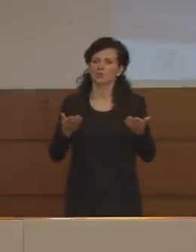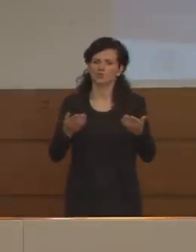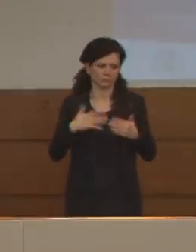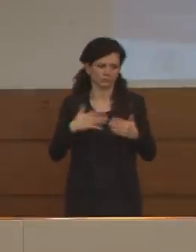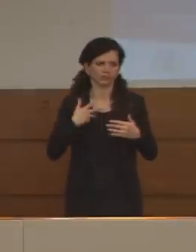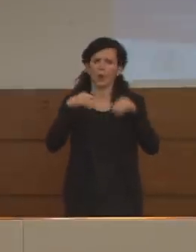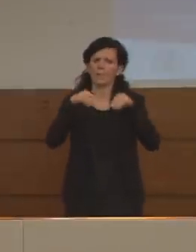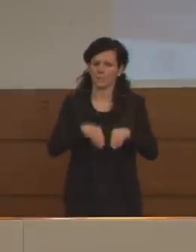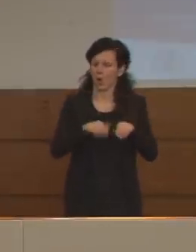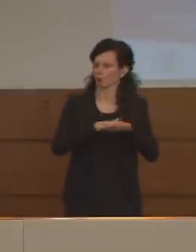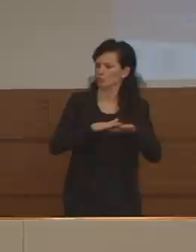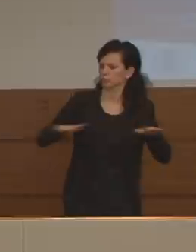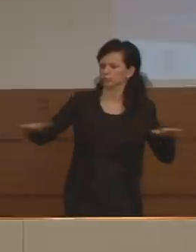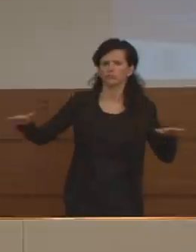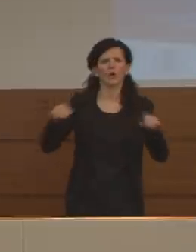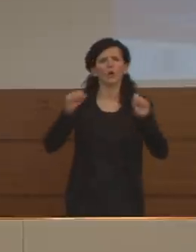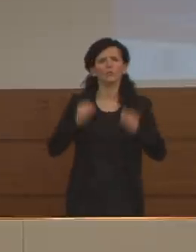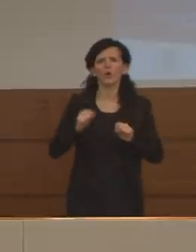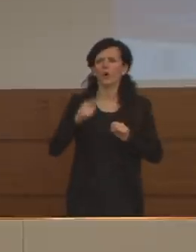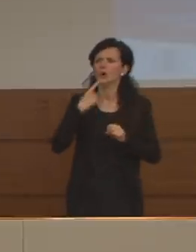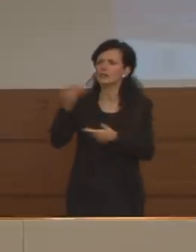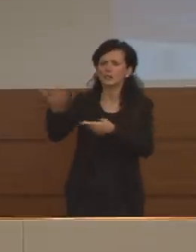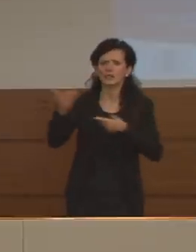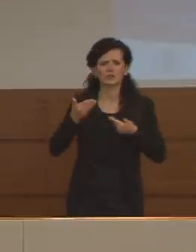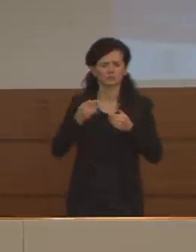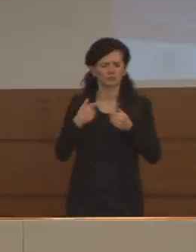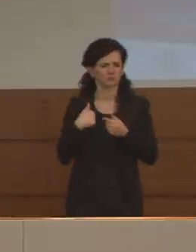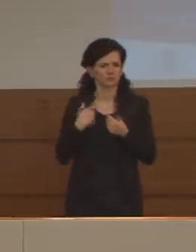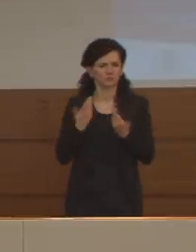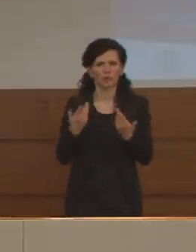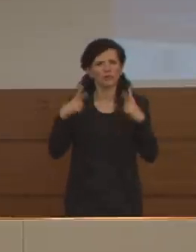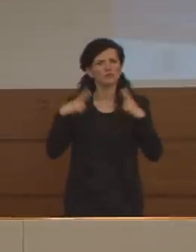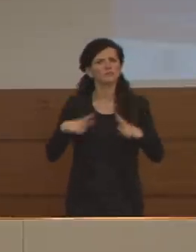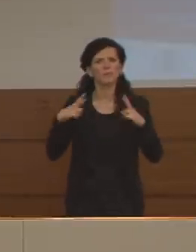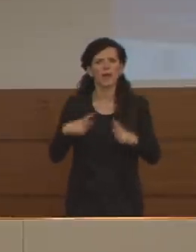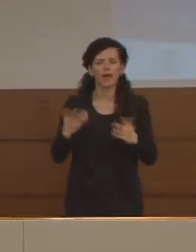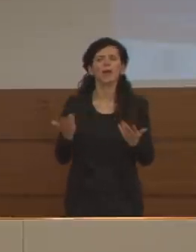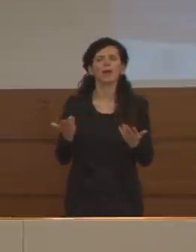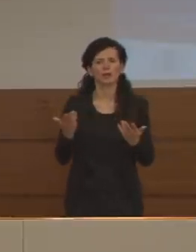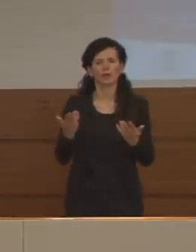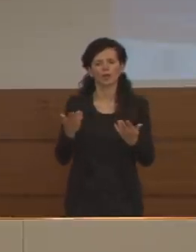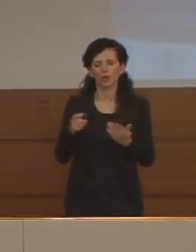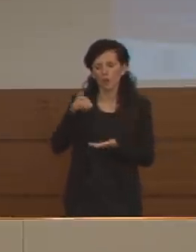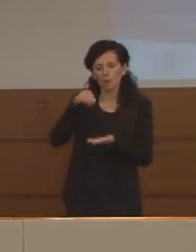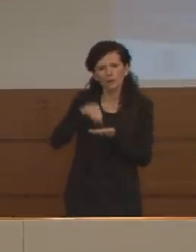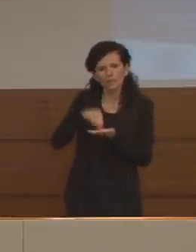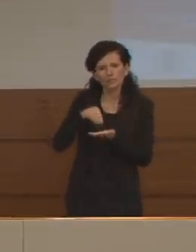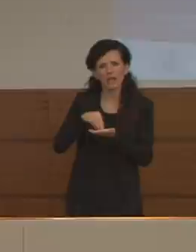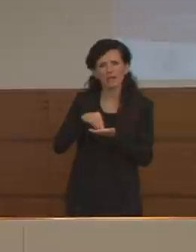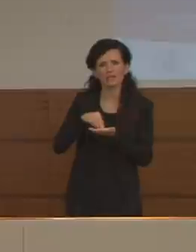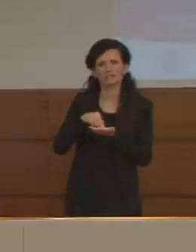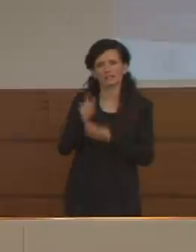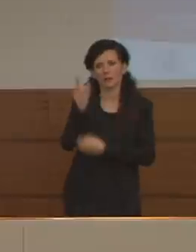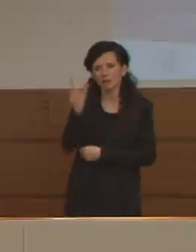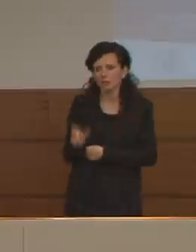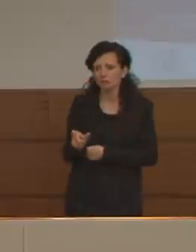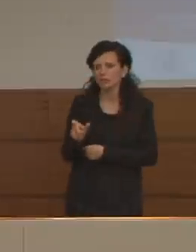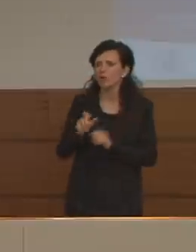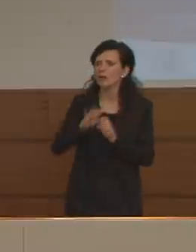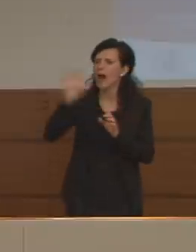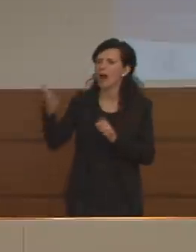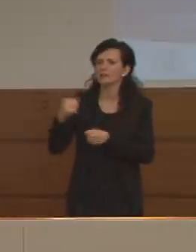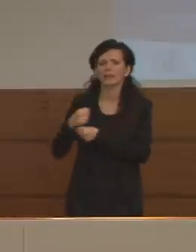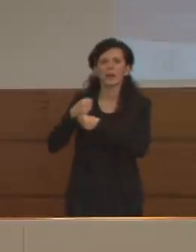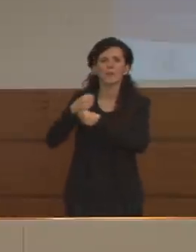avvenire e auspico anche che in qualche modo ci possa essere una presenza di altri